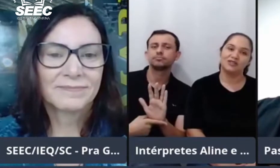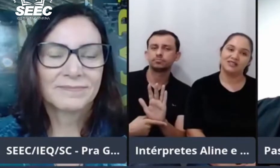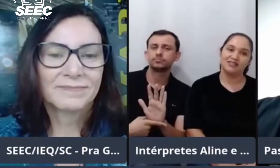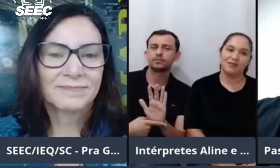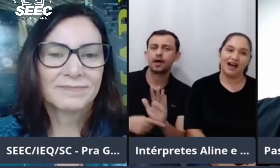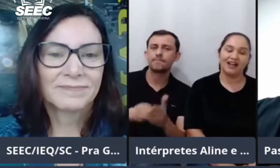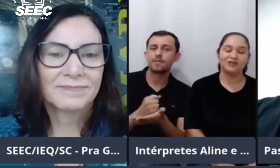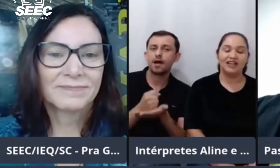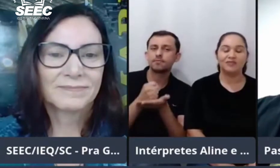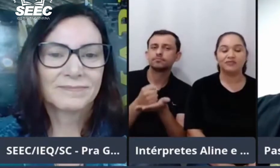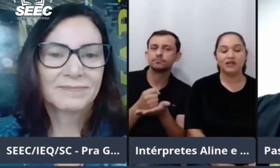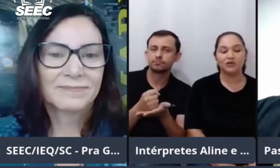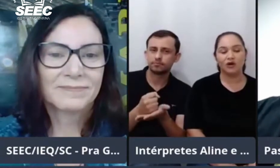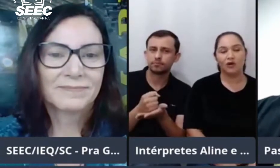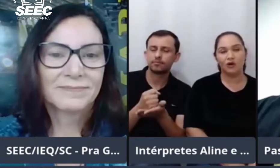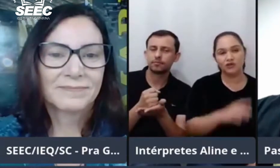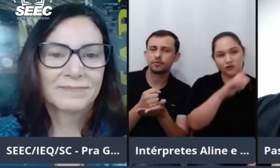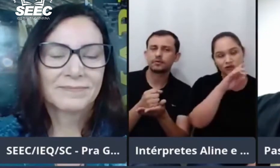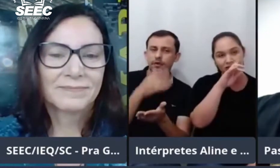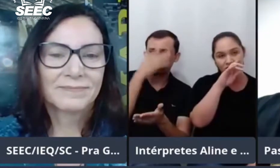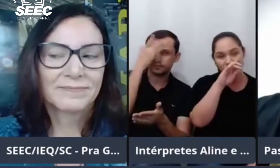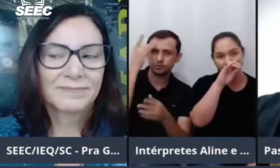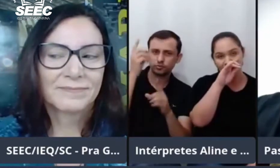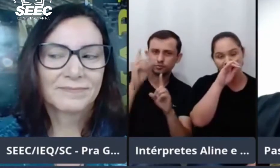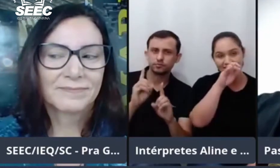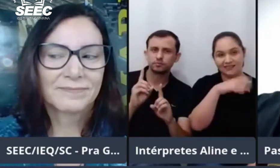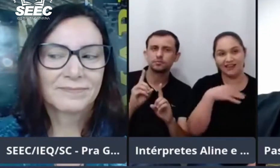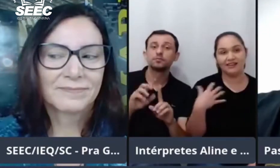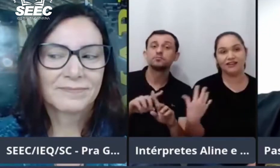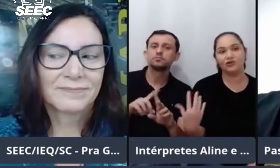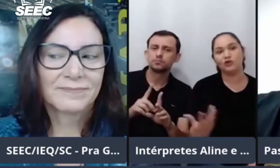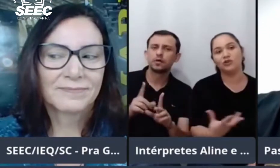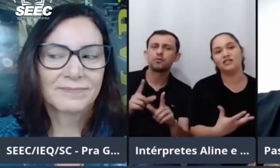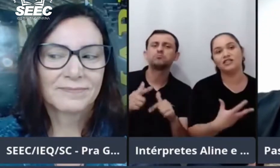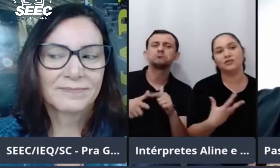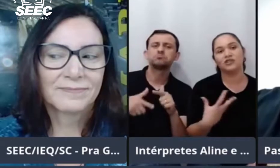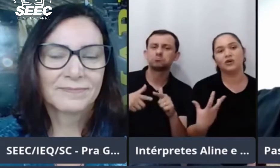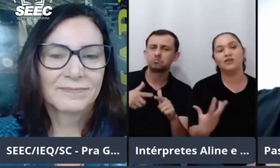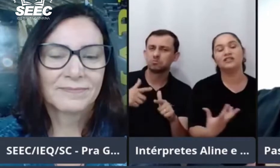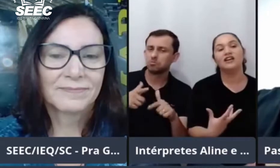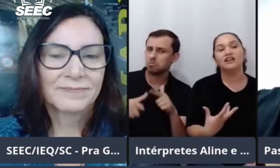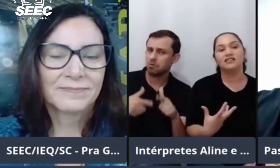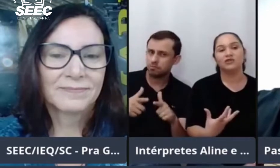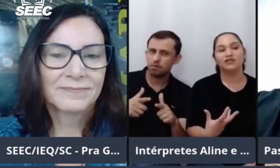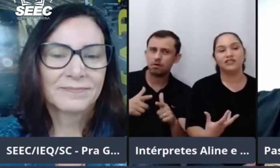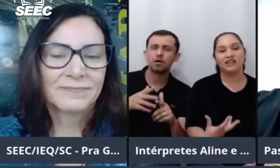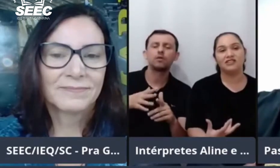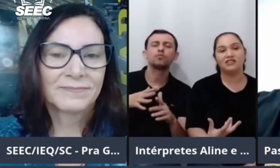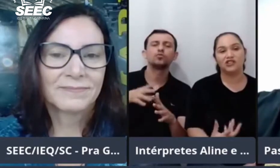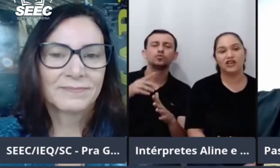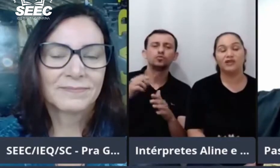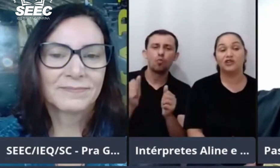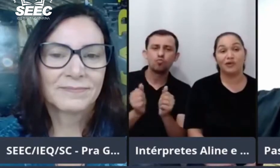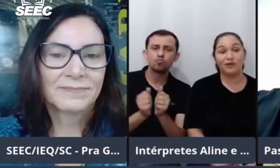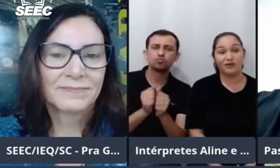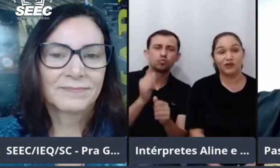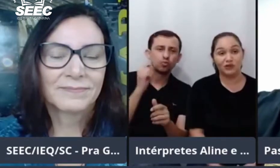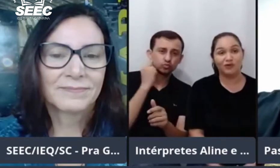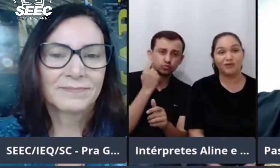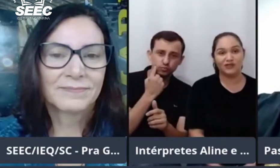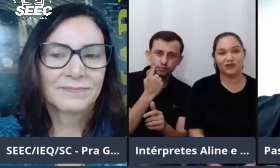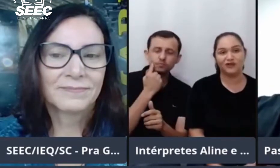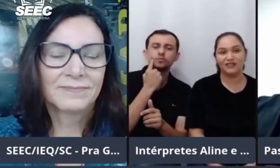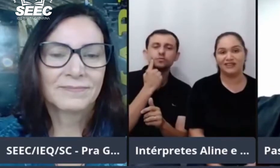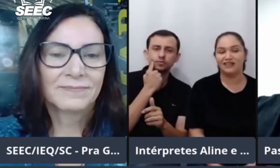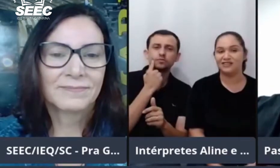Nós temos esse trabalho, né, não só com os surdos, mas a gente tenta estar agregando todas as pessoas que são deficientes, que chegam, a gente aprendeu isso